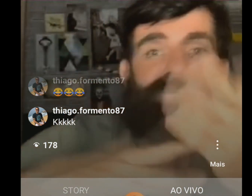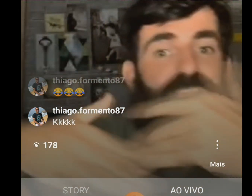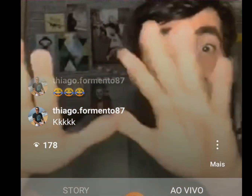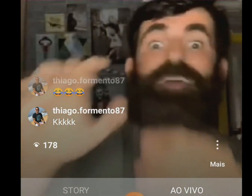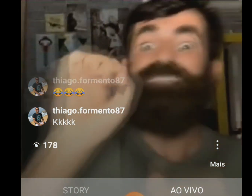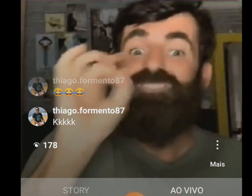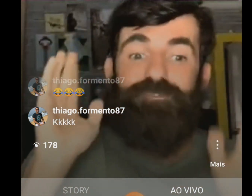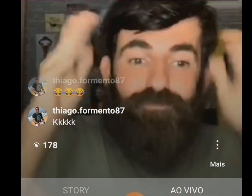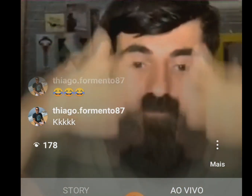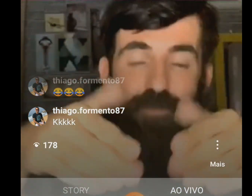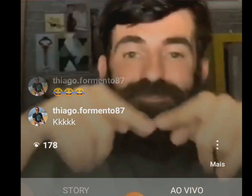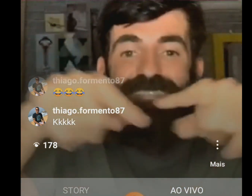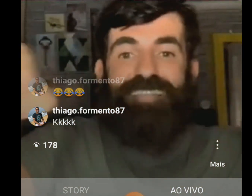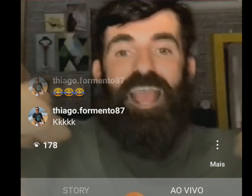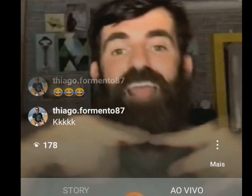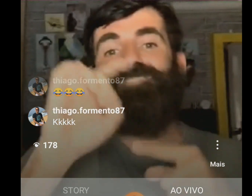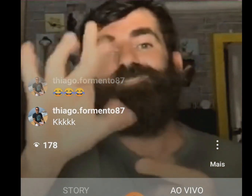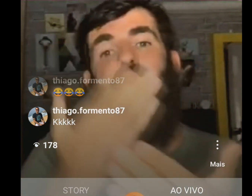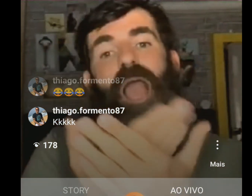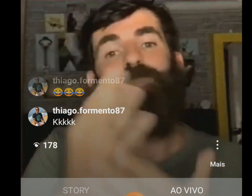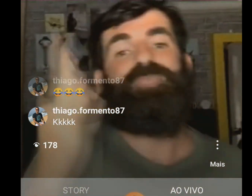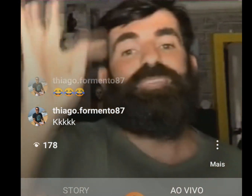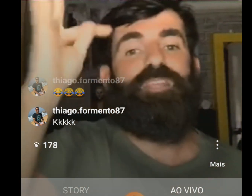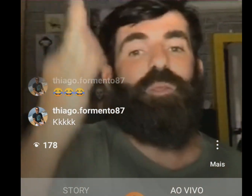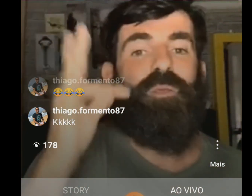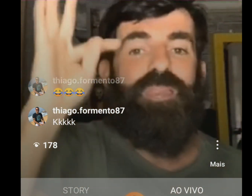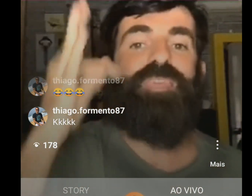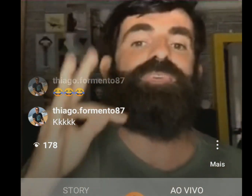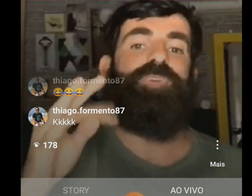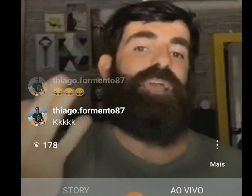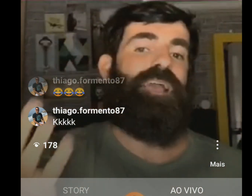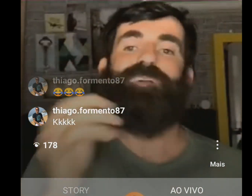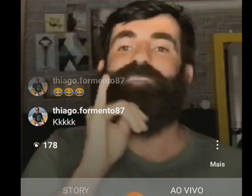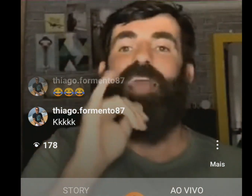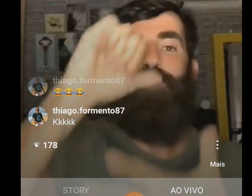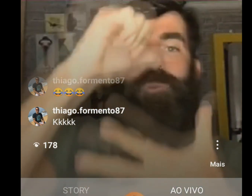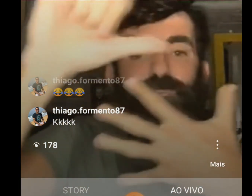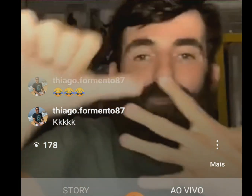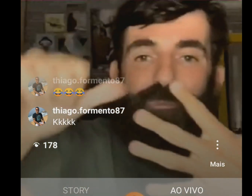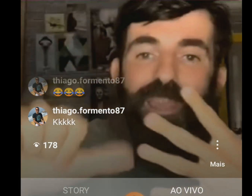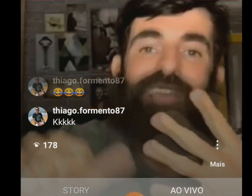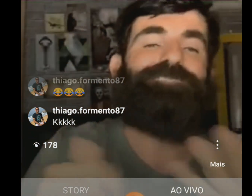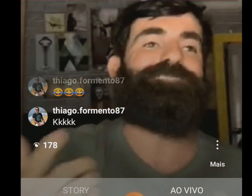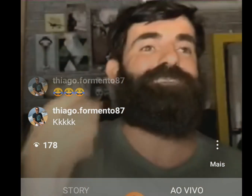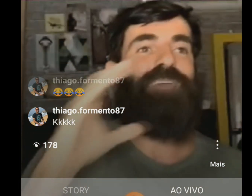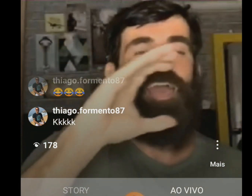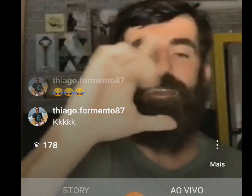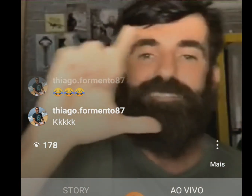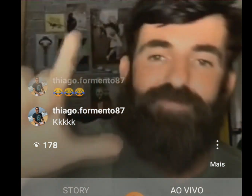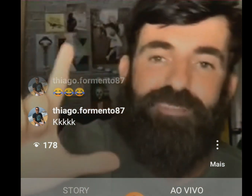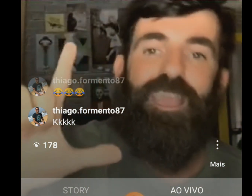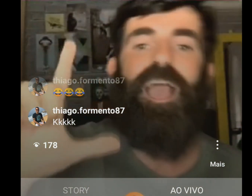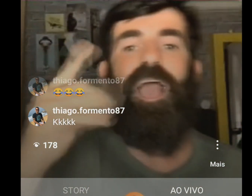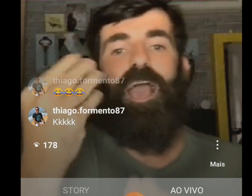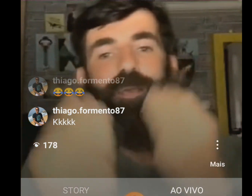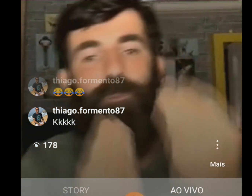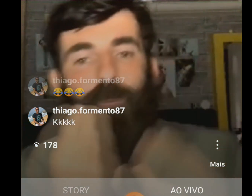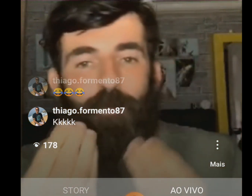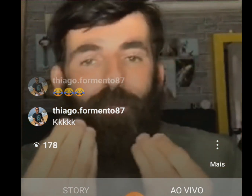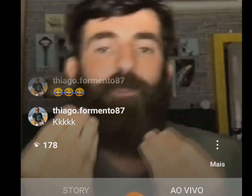Dentro da sala de aula, a gente tem que usar tecnologia, por exemplo, os parâmetros da Libra, os classificadores, as